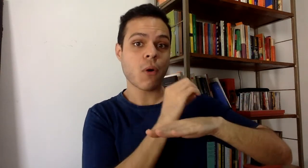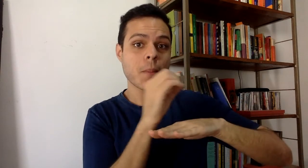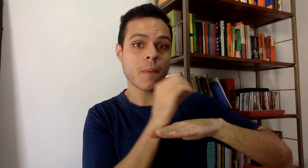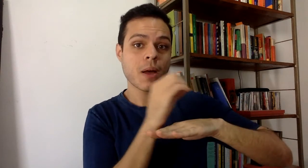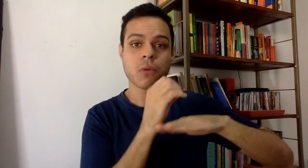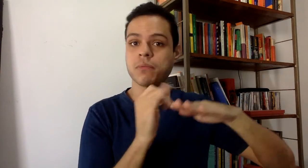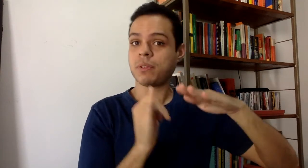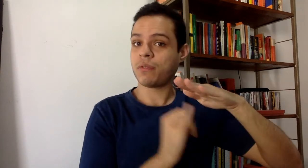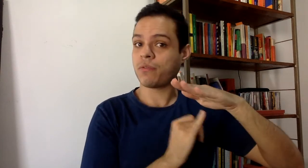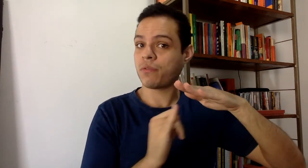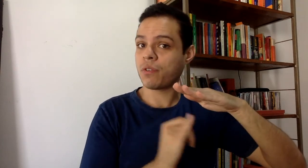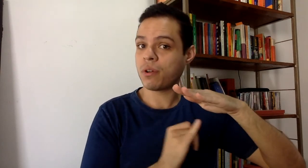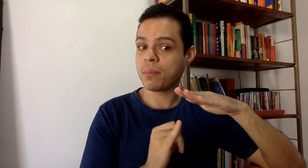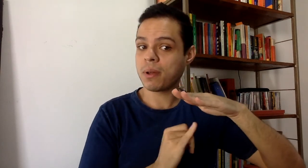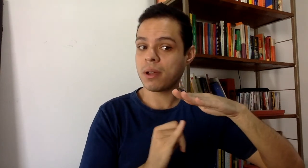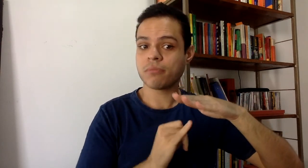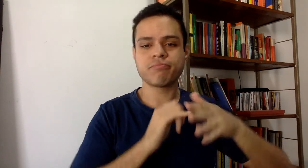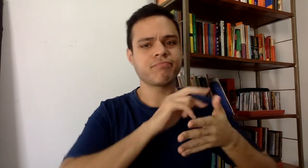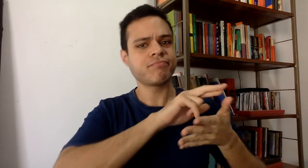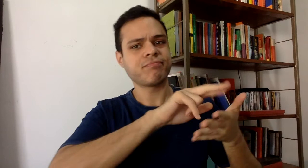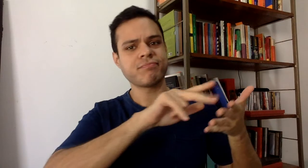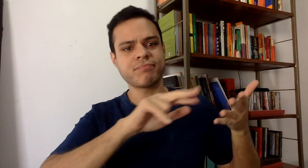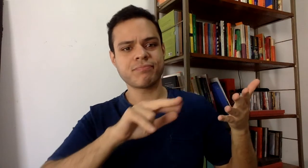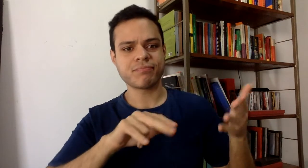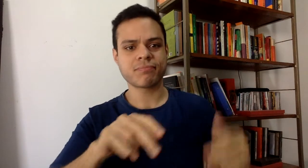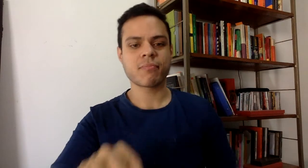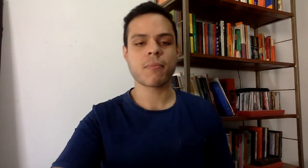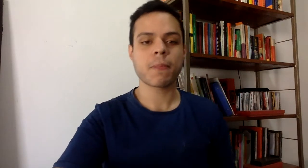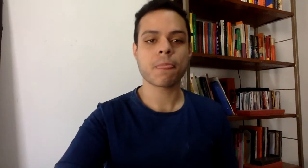ou informal, entre outras.